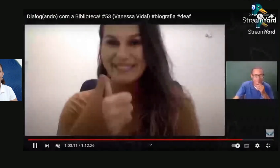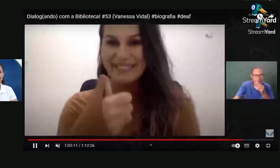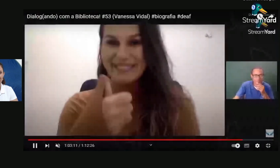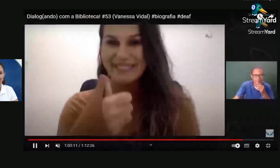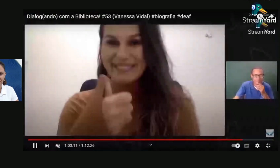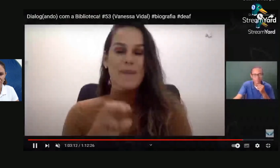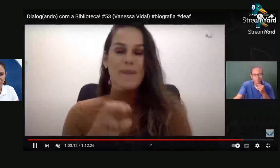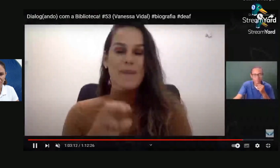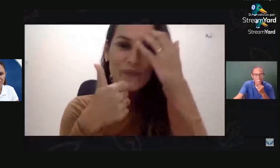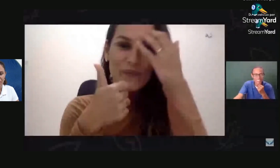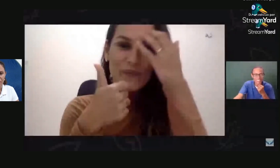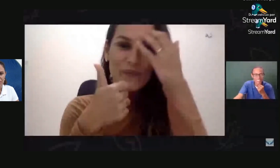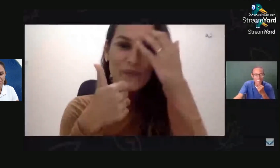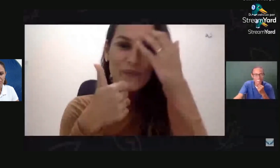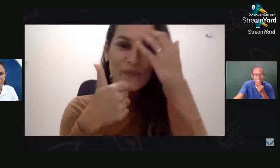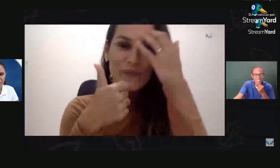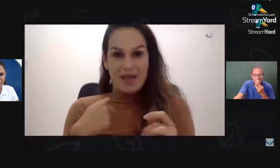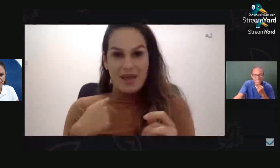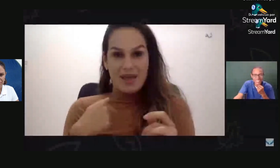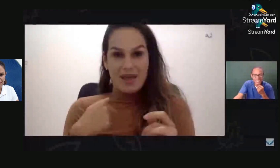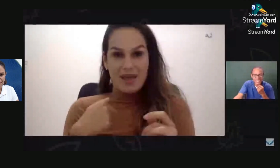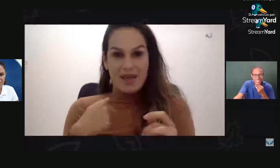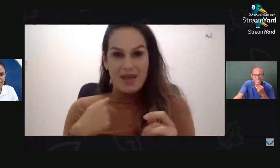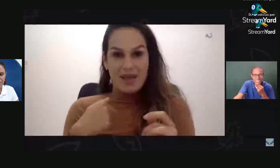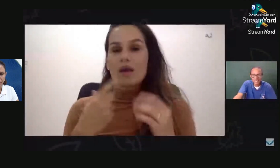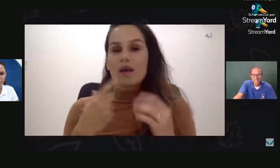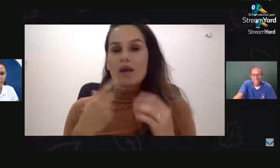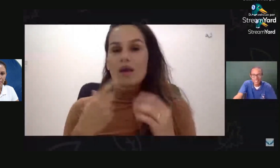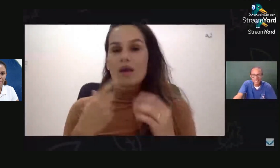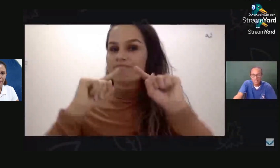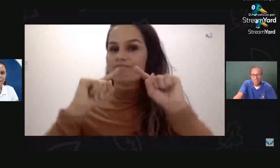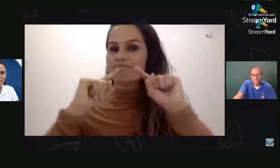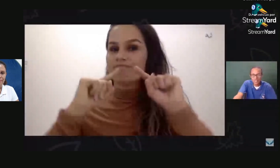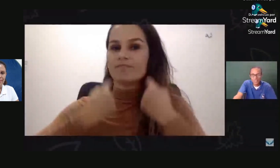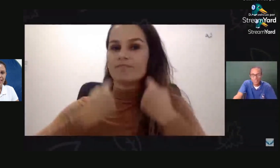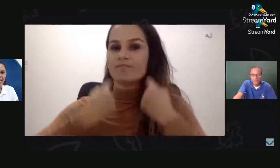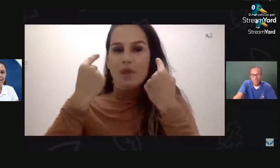Muito bem, Reginaldo. Ótimo. Bom,